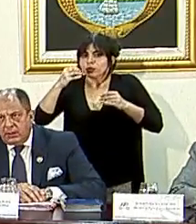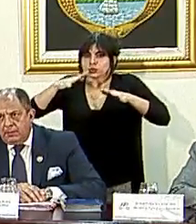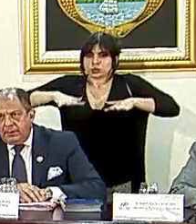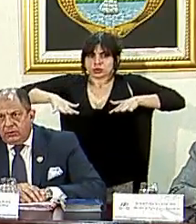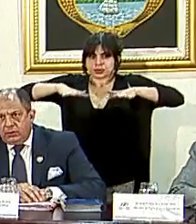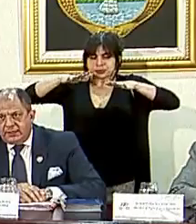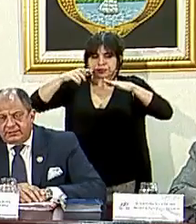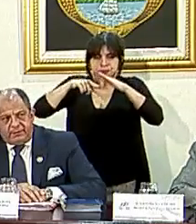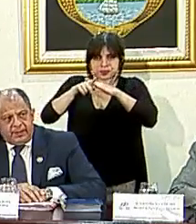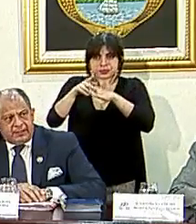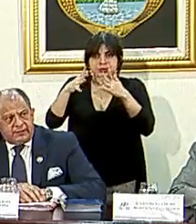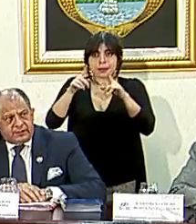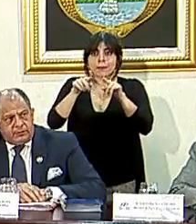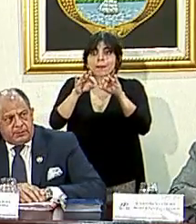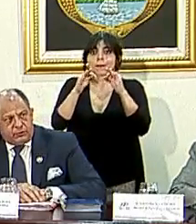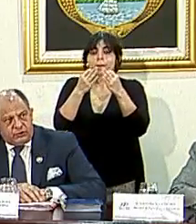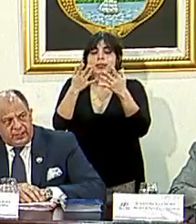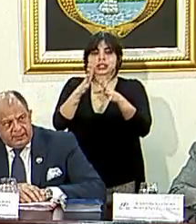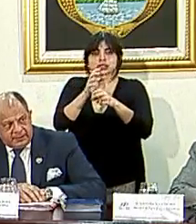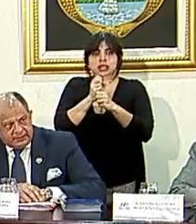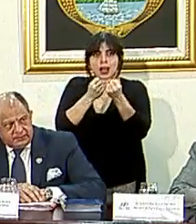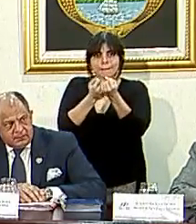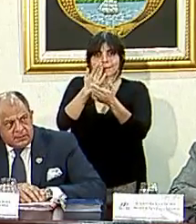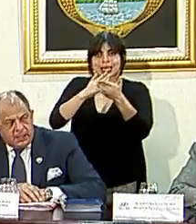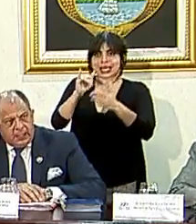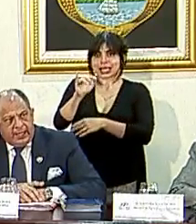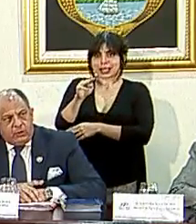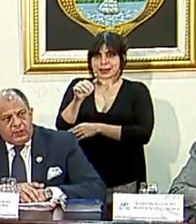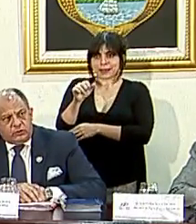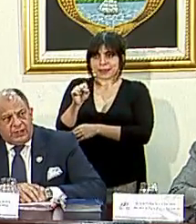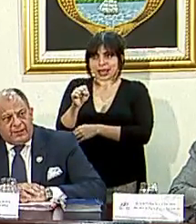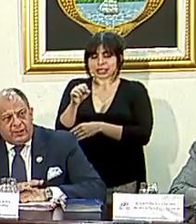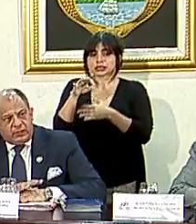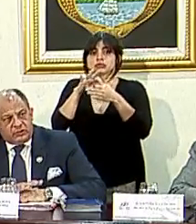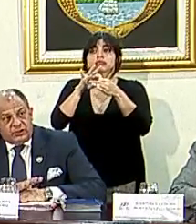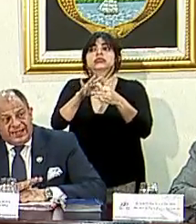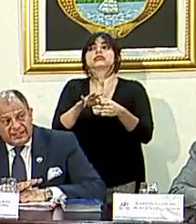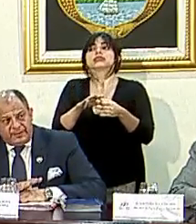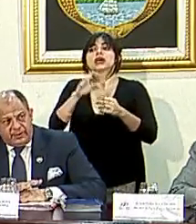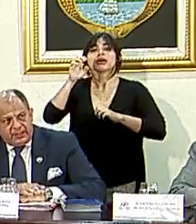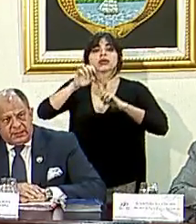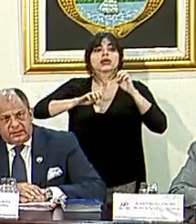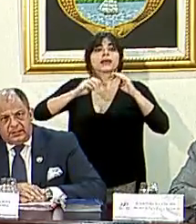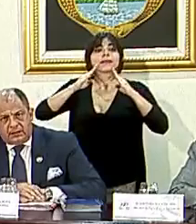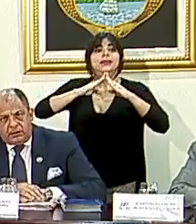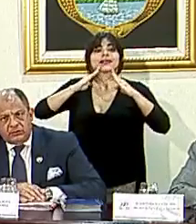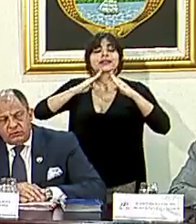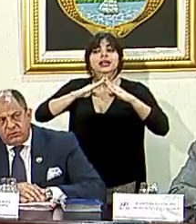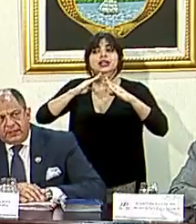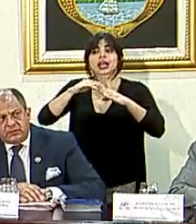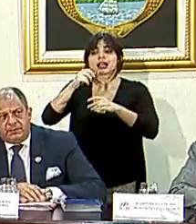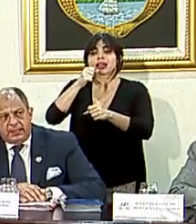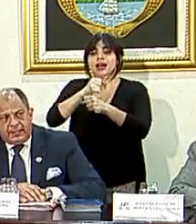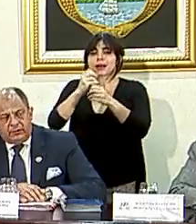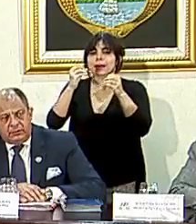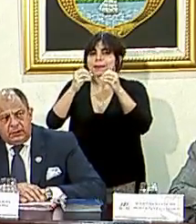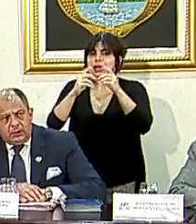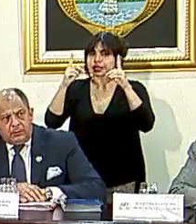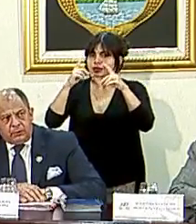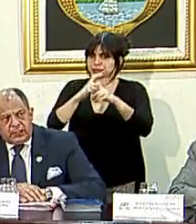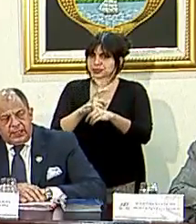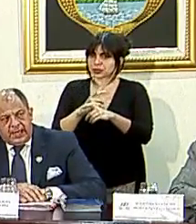inundados, pero esas familias han recibido apoyo de Limas. En cuanto a la valoración de las viviendas, el trabajo es mucho más